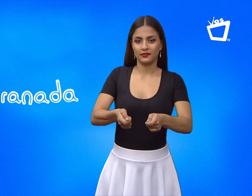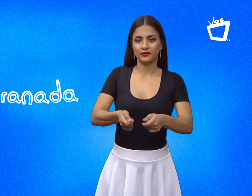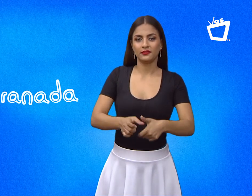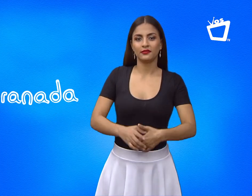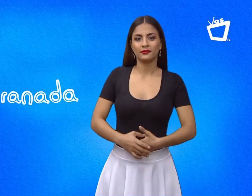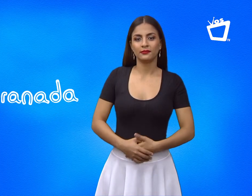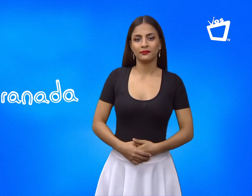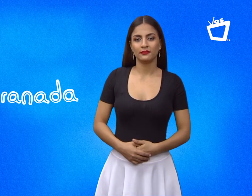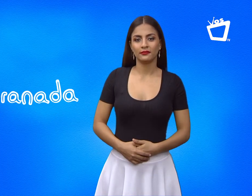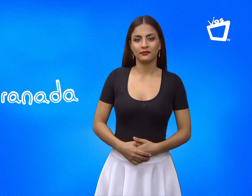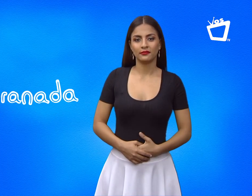Granada.